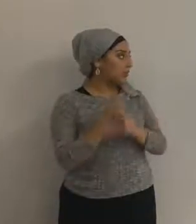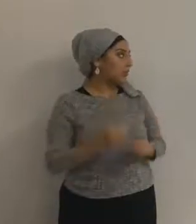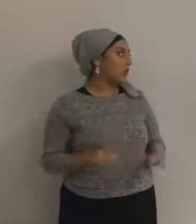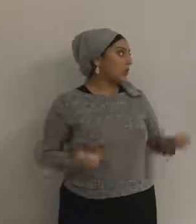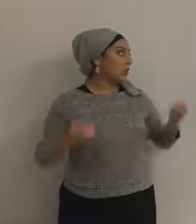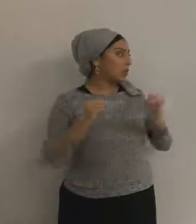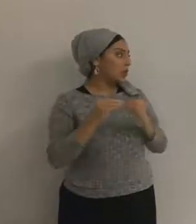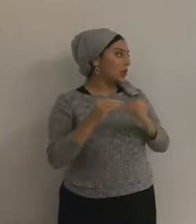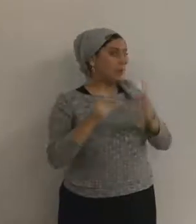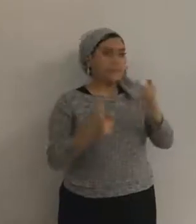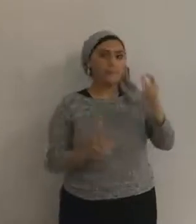esta grúa torre,